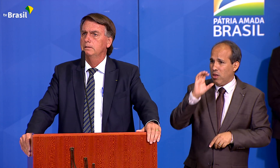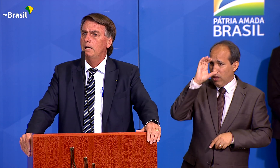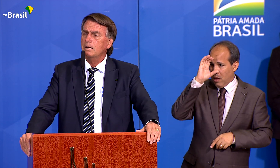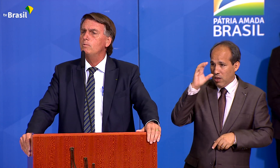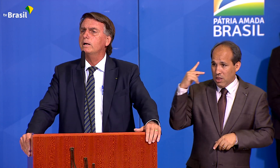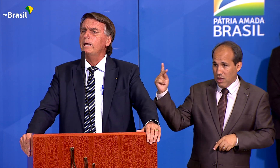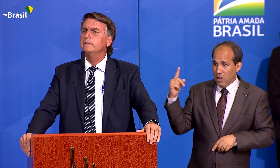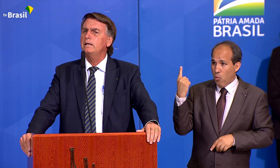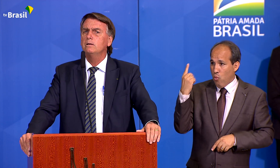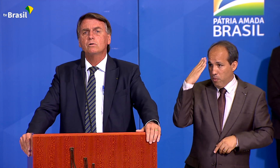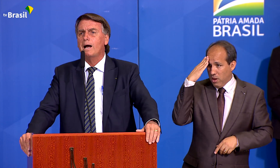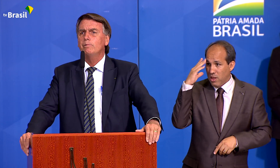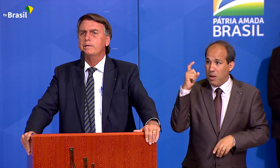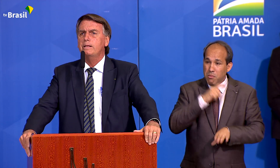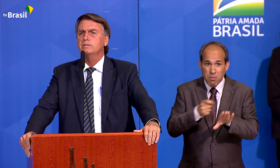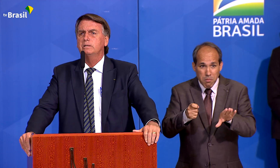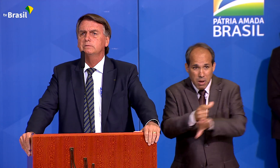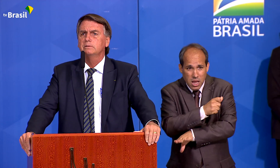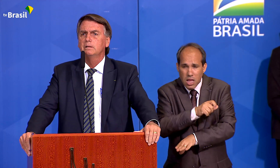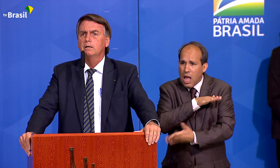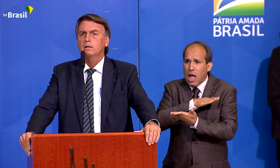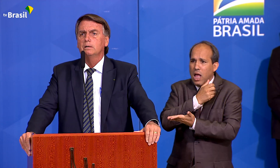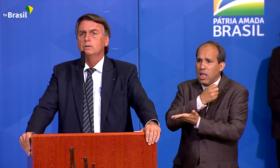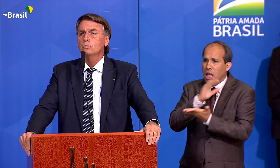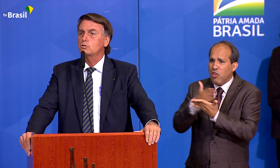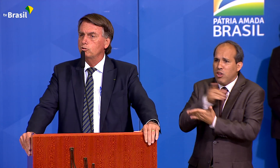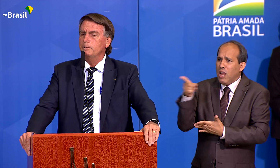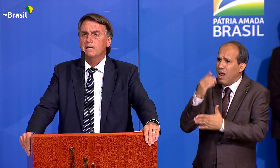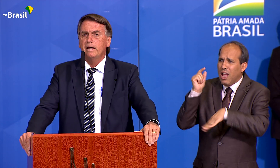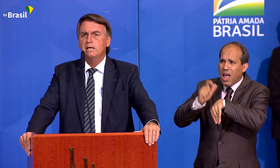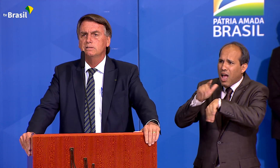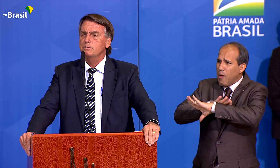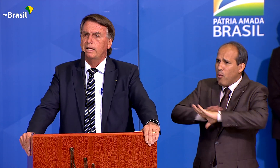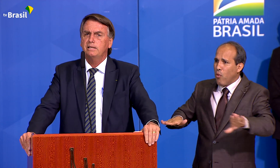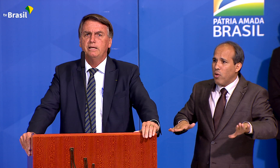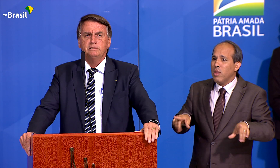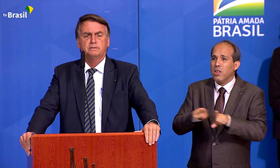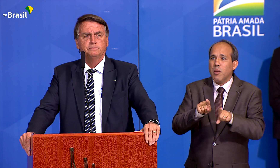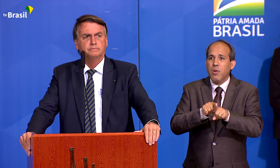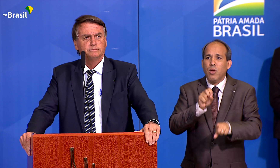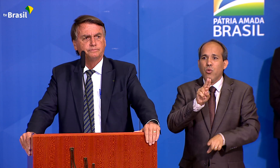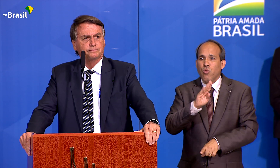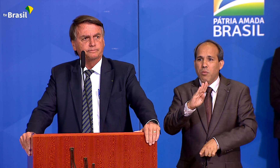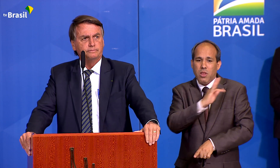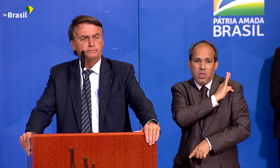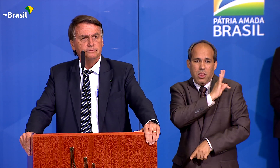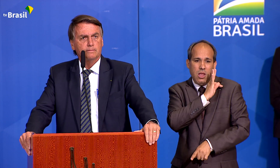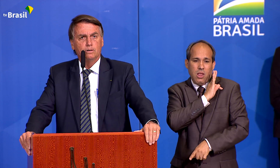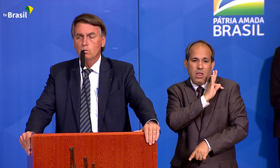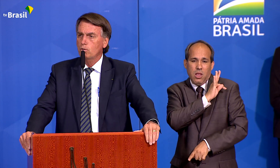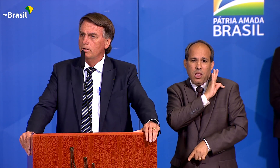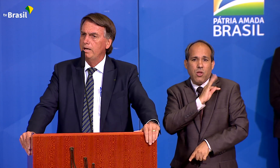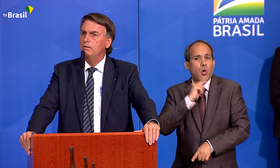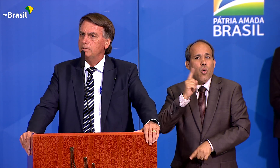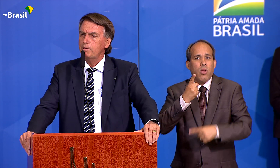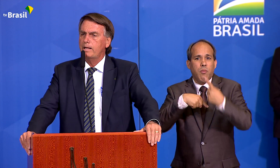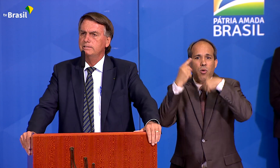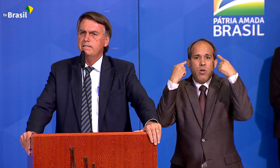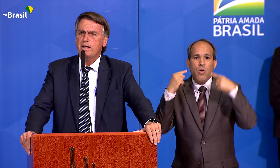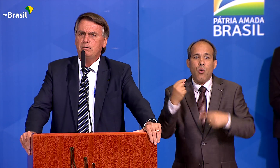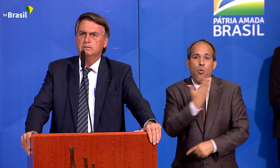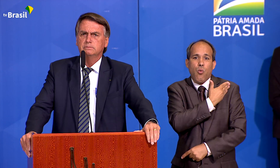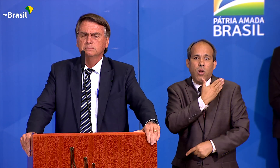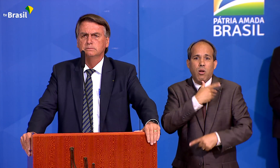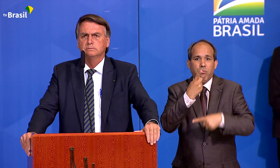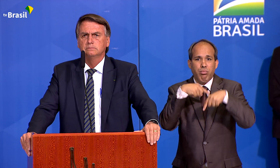mente acabou a carreira dele o cabo não presta junto o Subtenente não sai internet e o Coronel